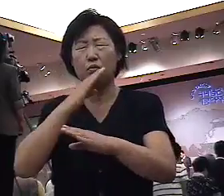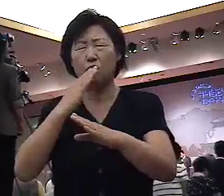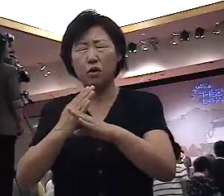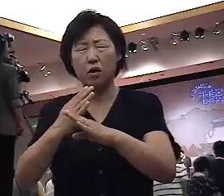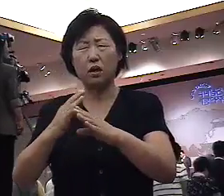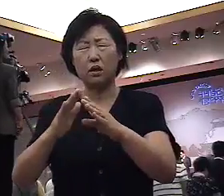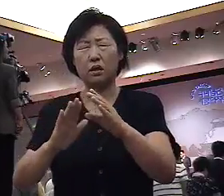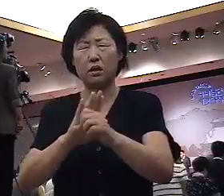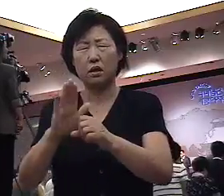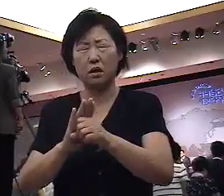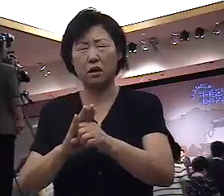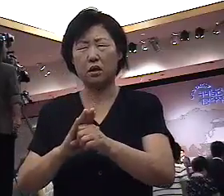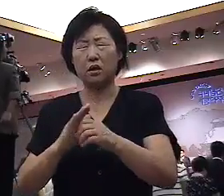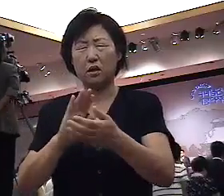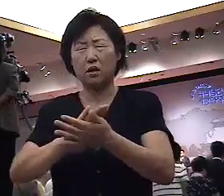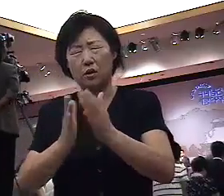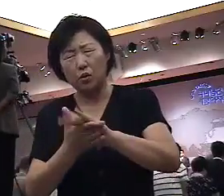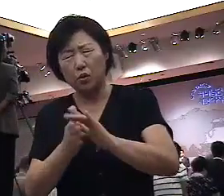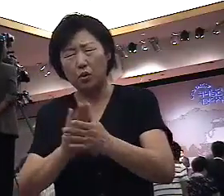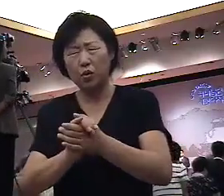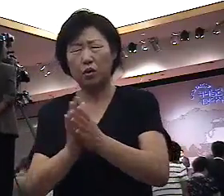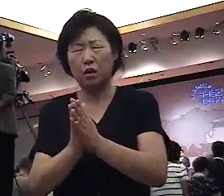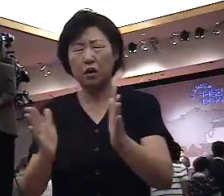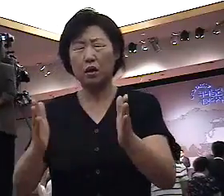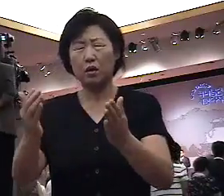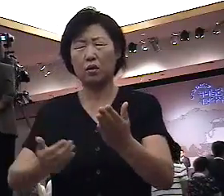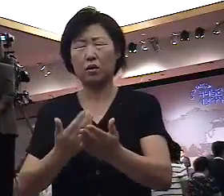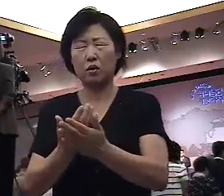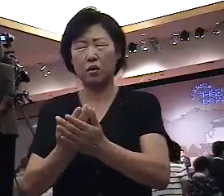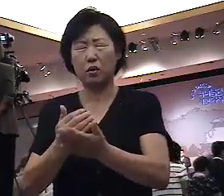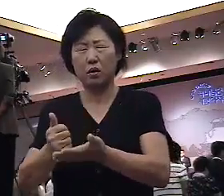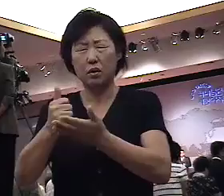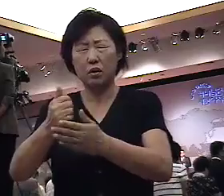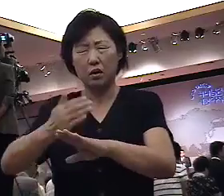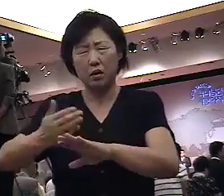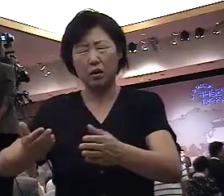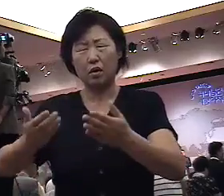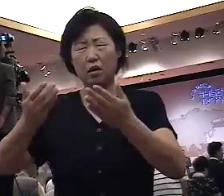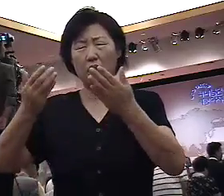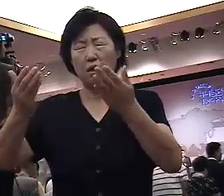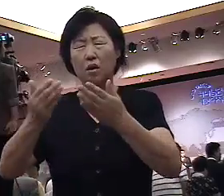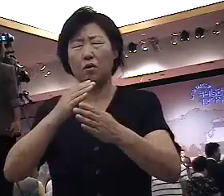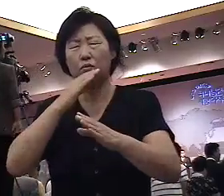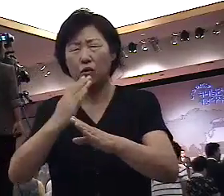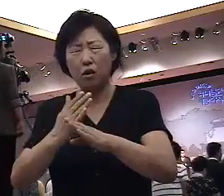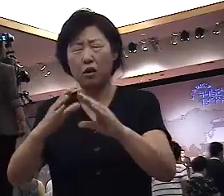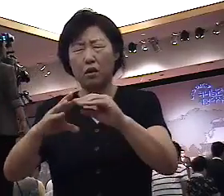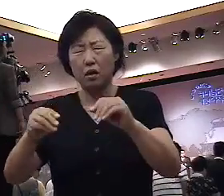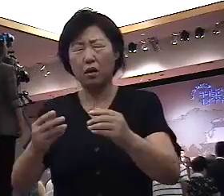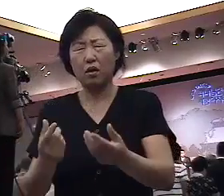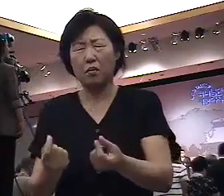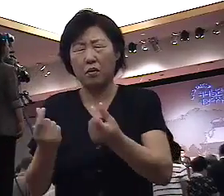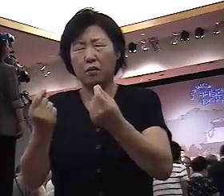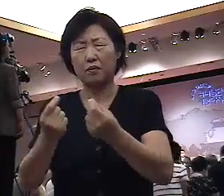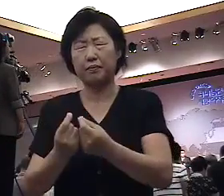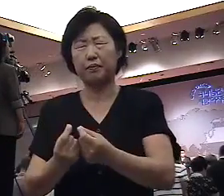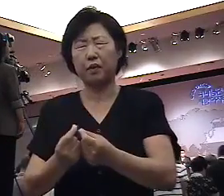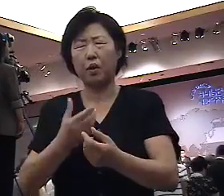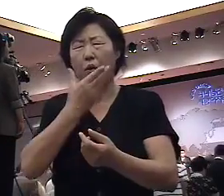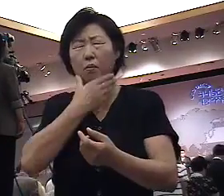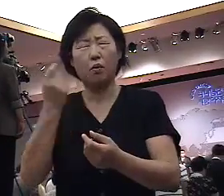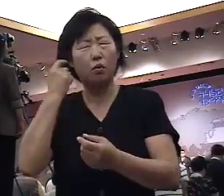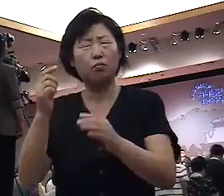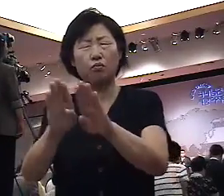준공하게 하시고 북방선교의 전초 기지로 삼으신 것 감사드립니다. 북한 땅이 하루속히 복음의 문이